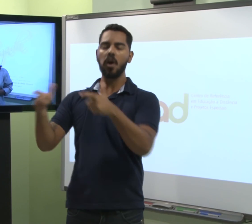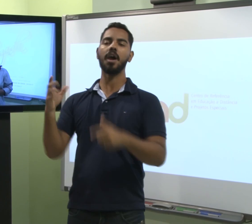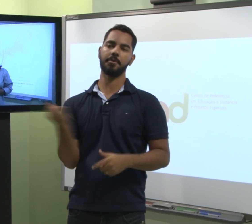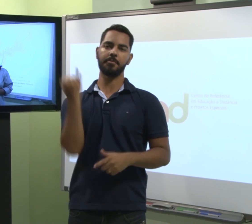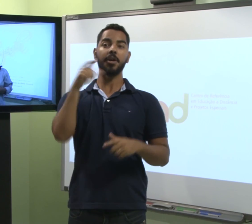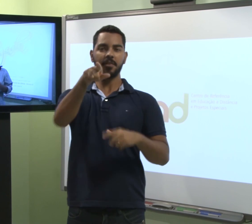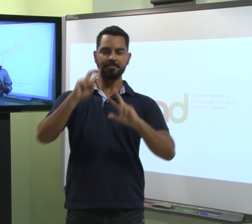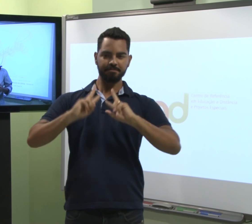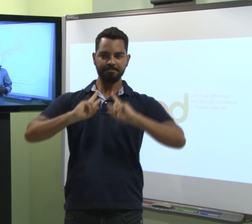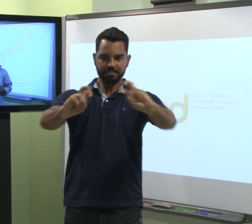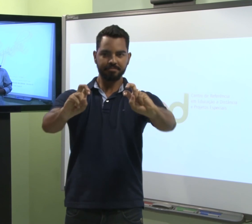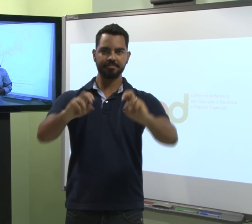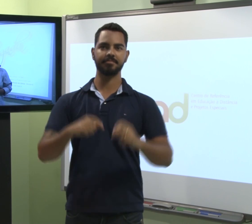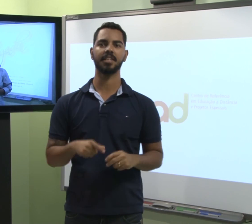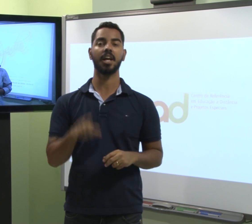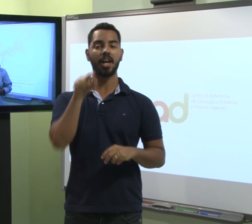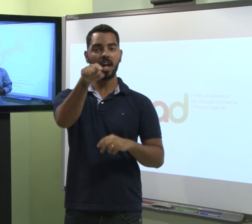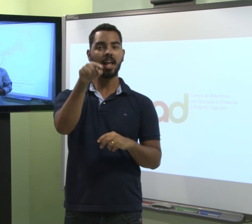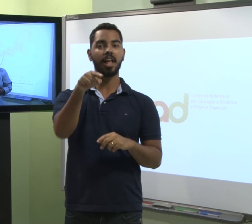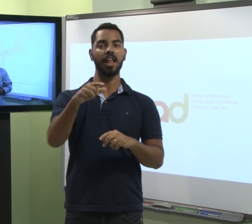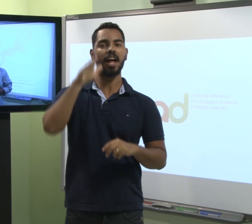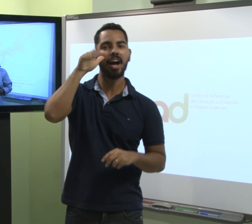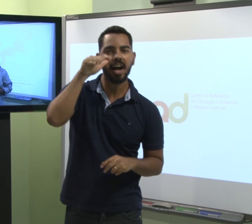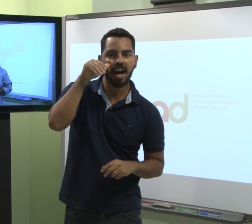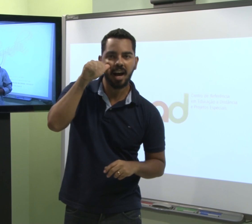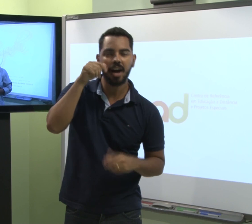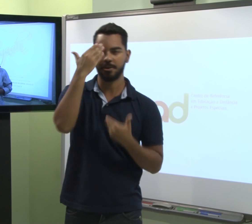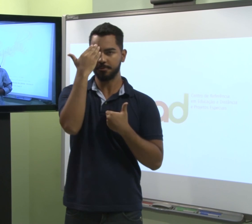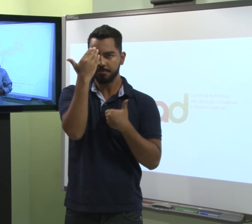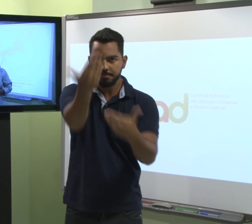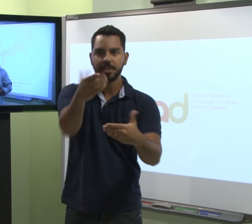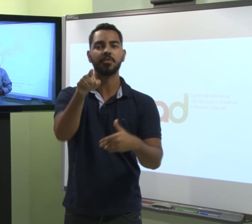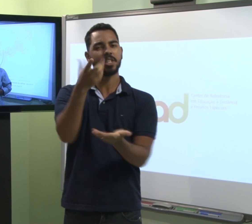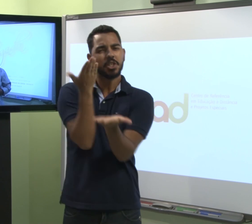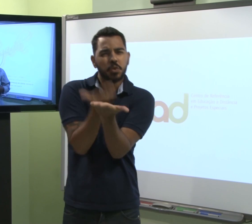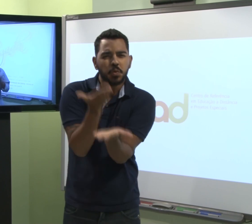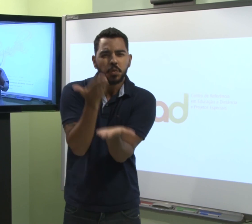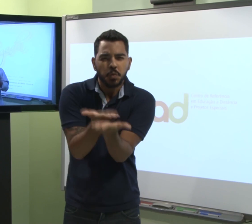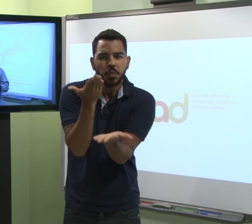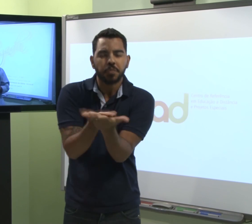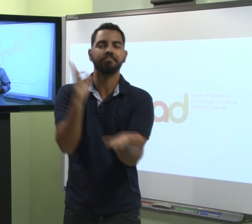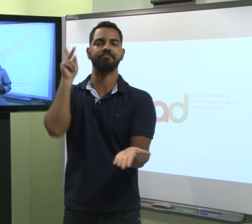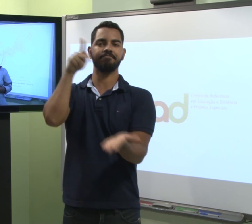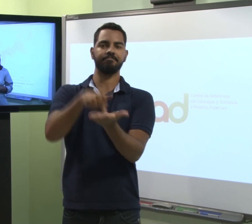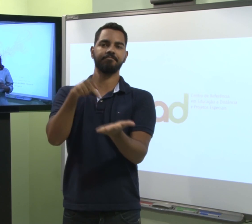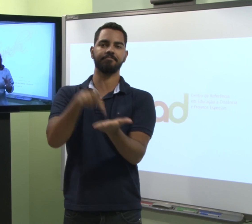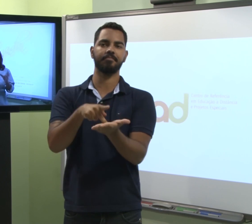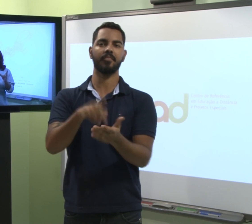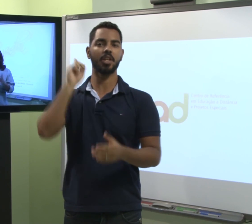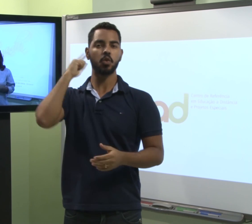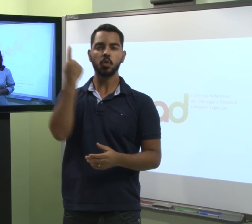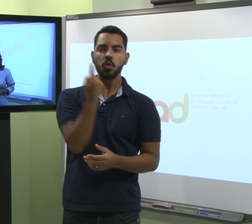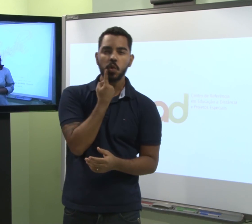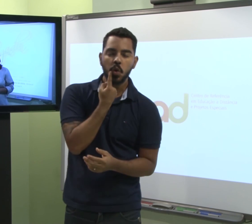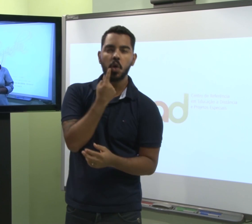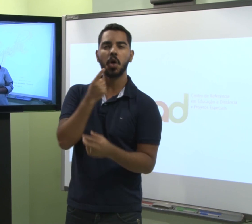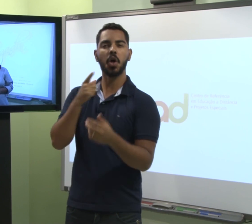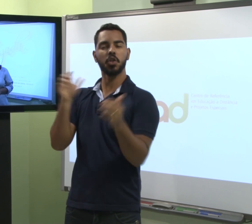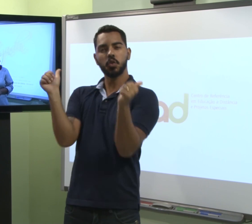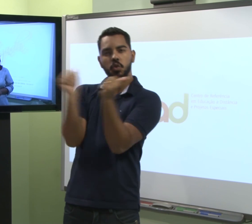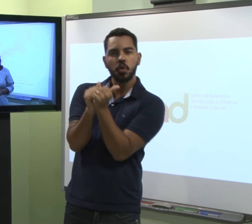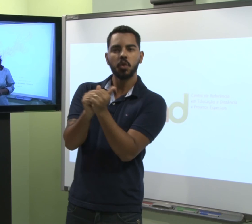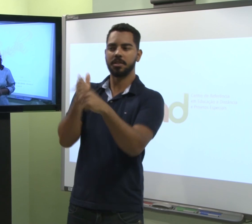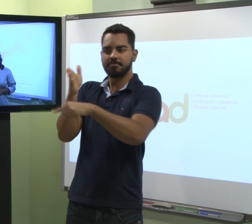e esperamos que continue estudando com afinco e participando junto aos surdos deste universo de peculiaridades que essa